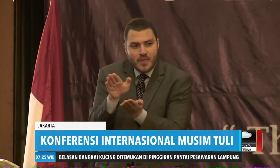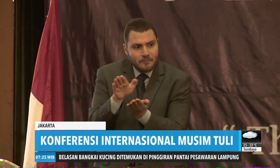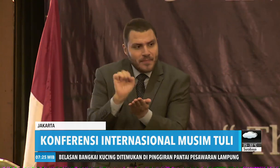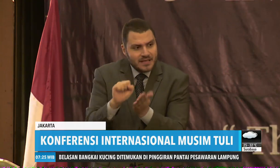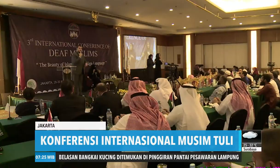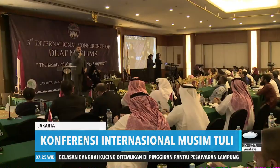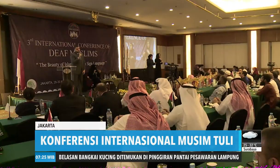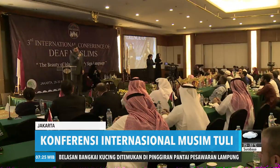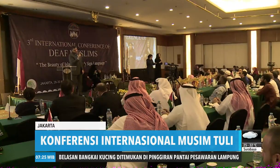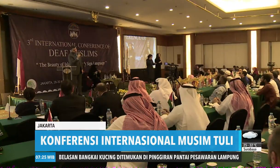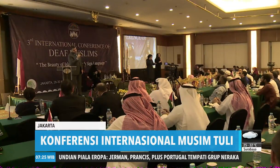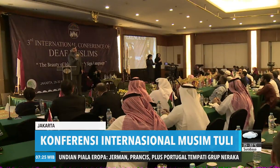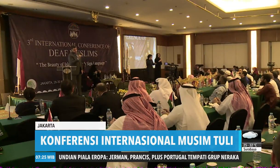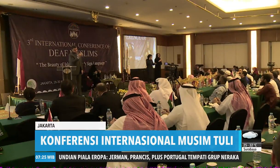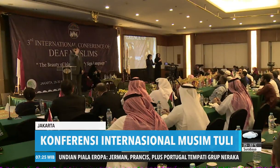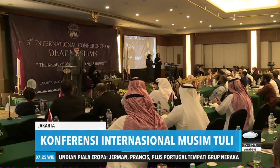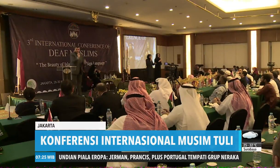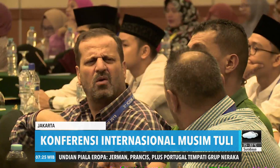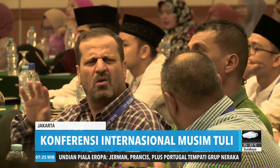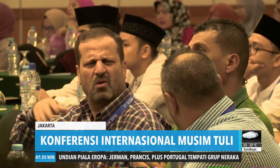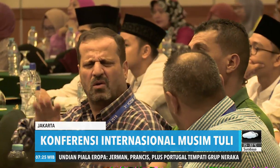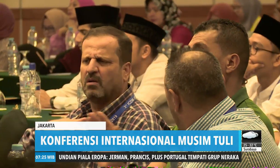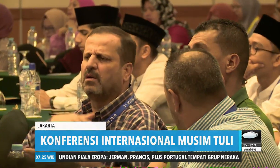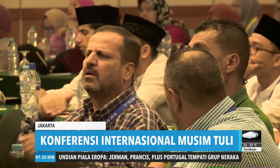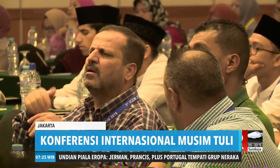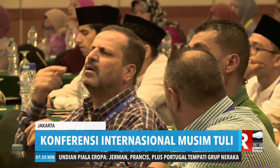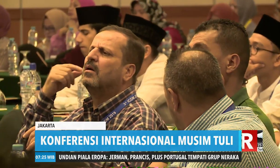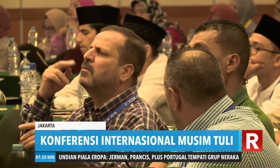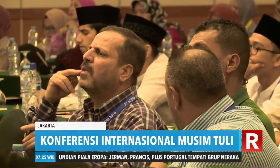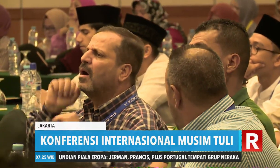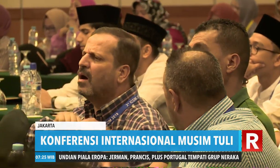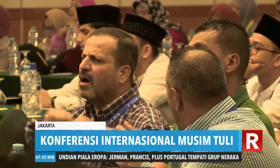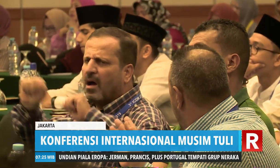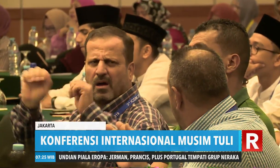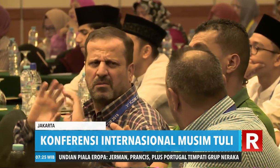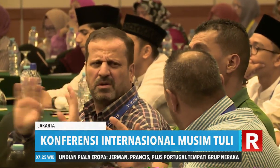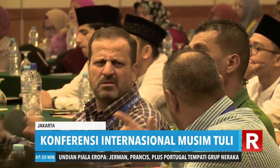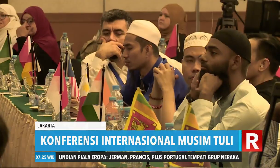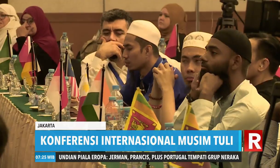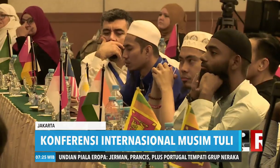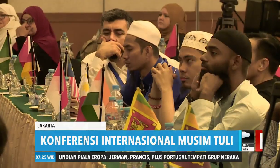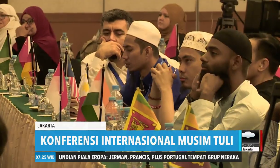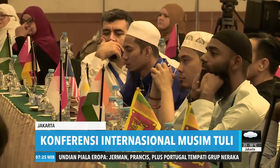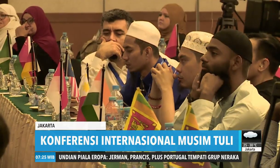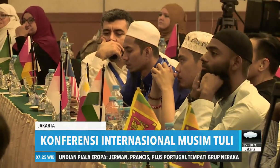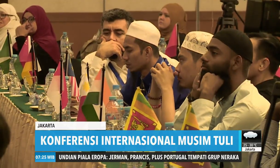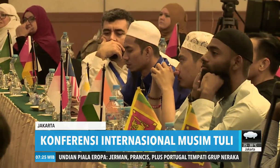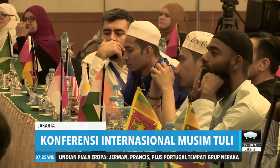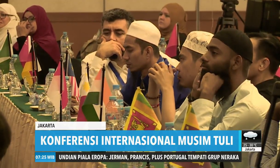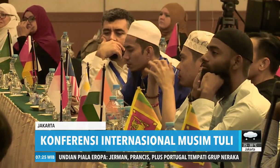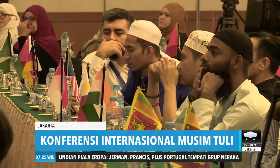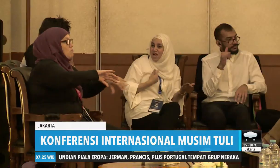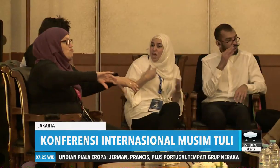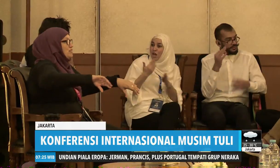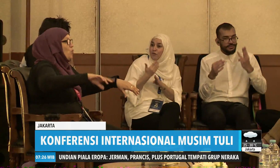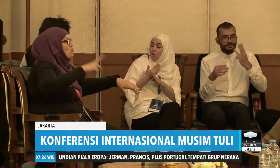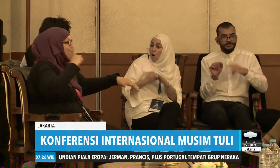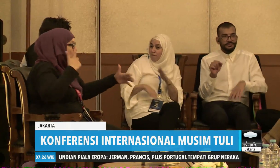of Islam Through the Sign Language, konferensi ini mewadahi kaum tuli muslim untuk membahas terkait isu-isu keislaman secara